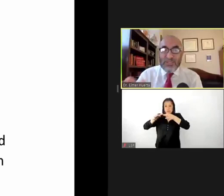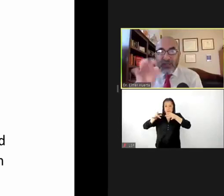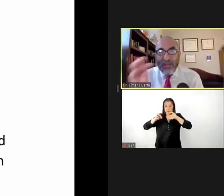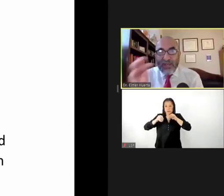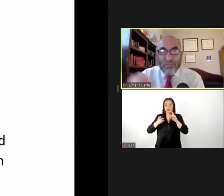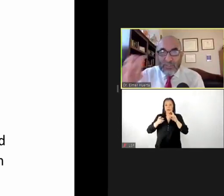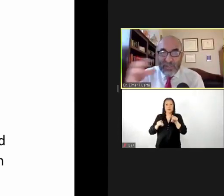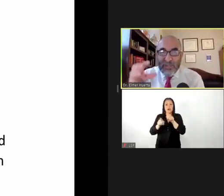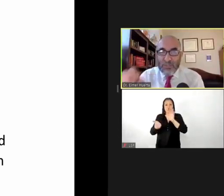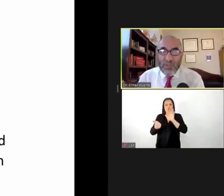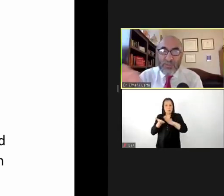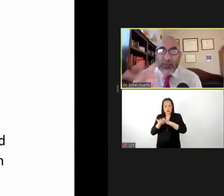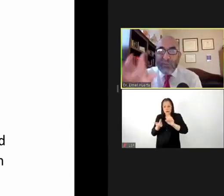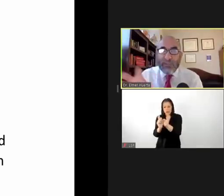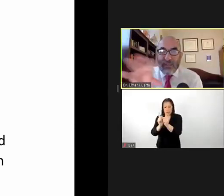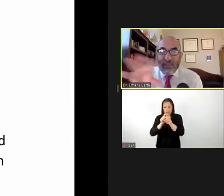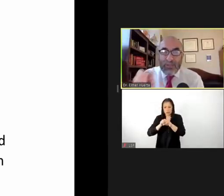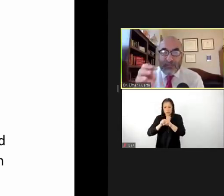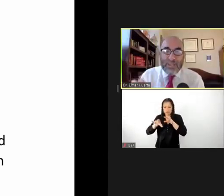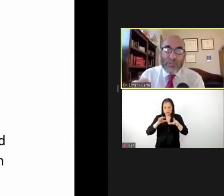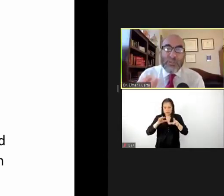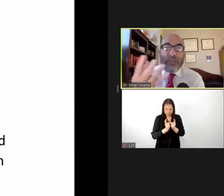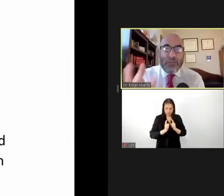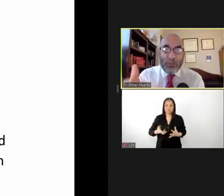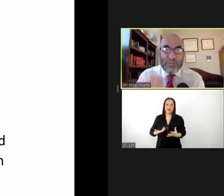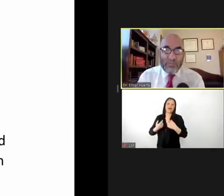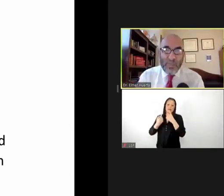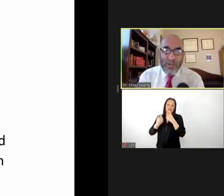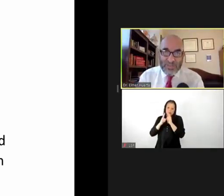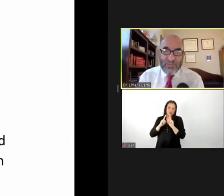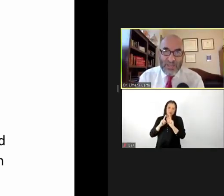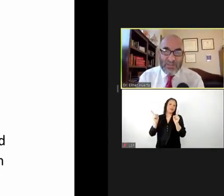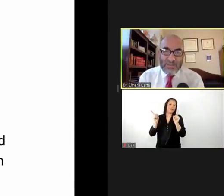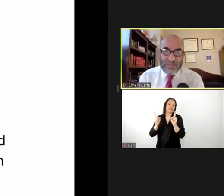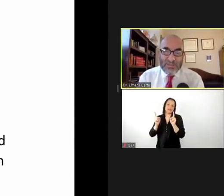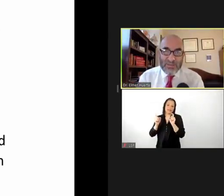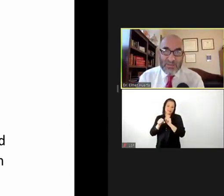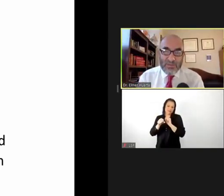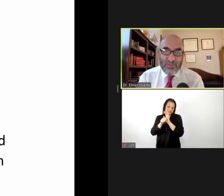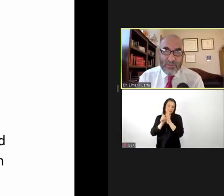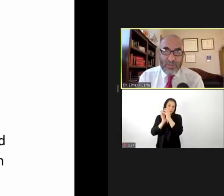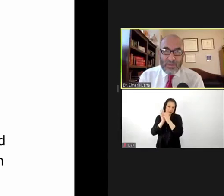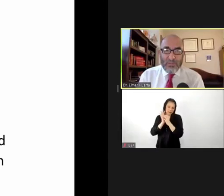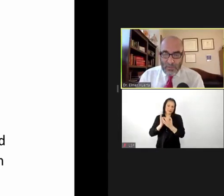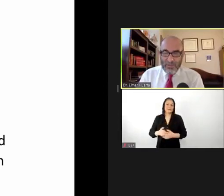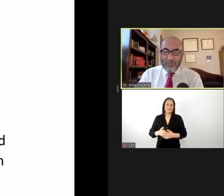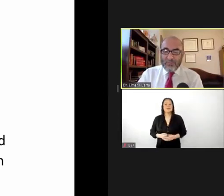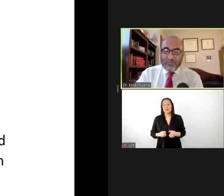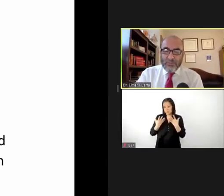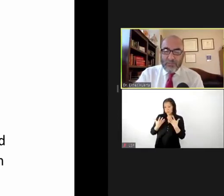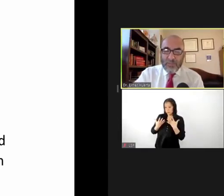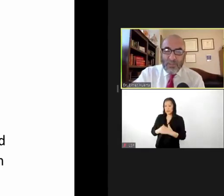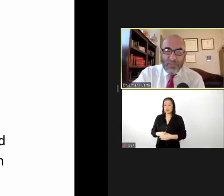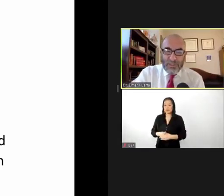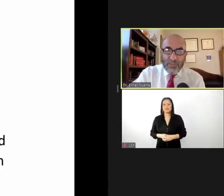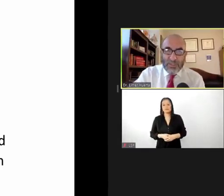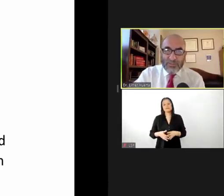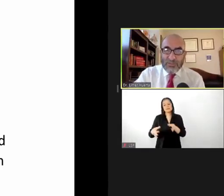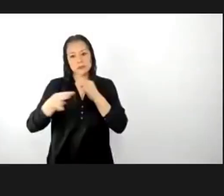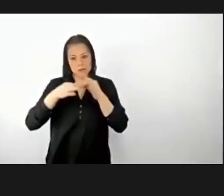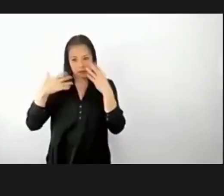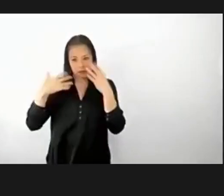copias y ahí va cambiando, cambiando, cambiando, se va adaptando y se producen las variantes. Muy bien.